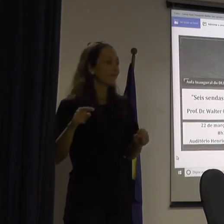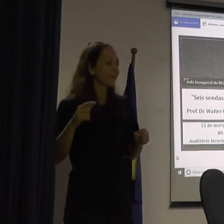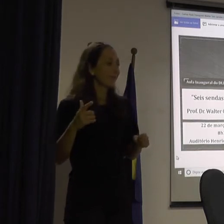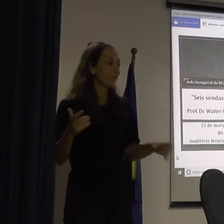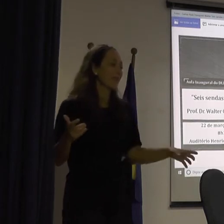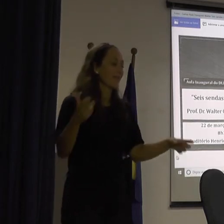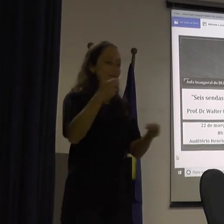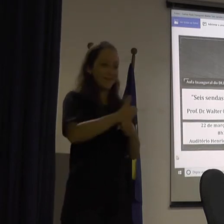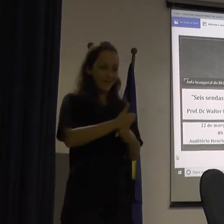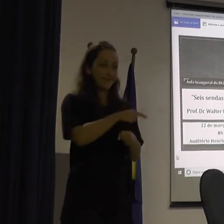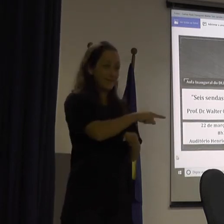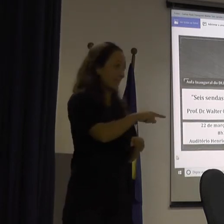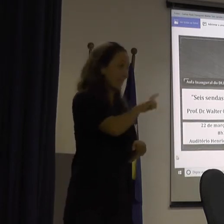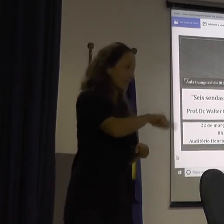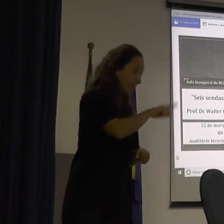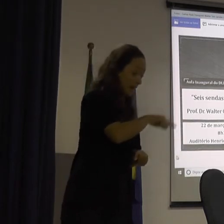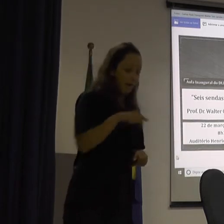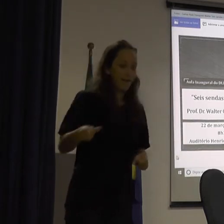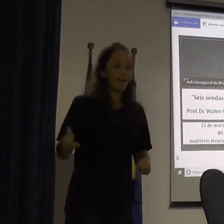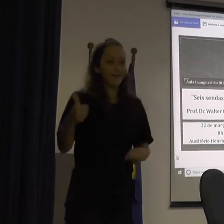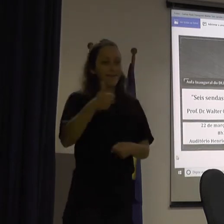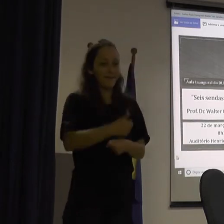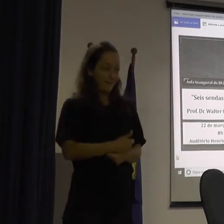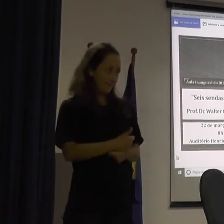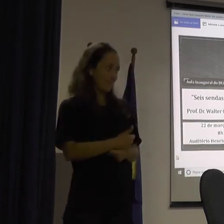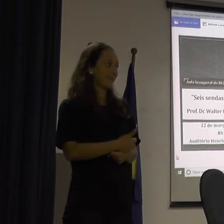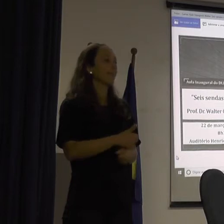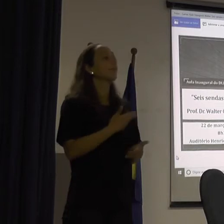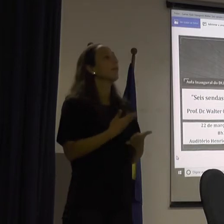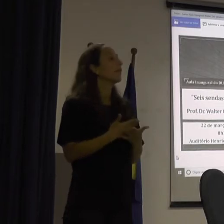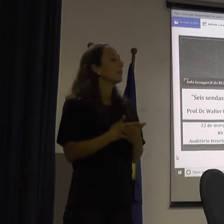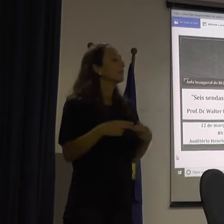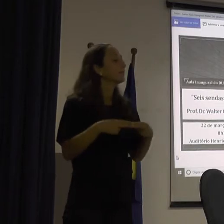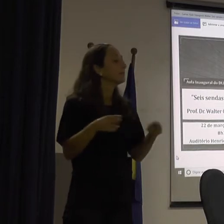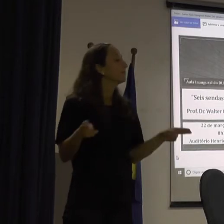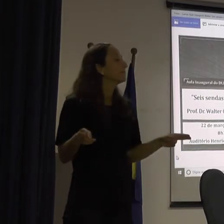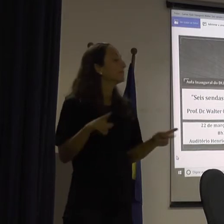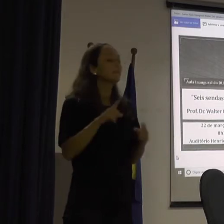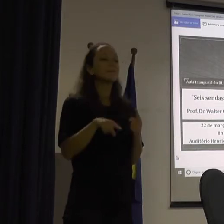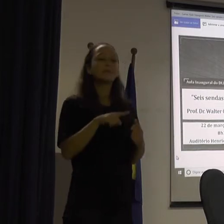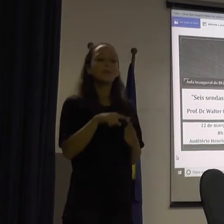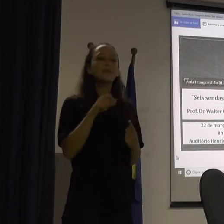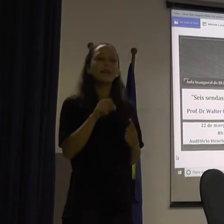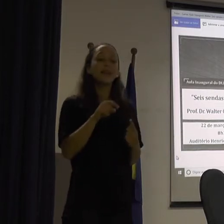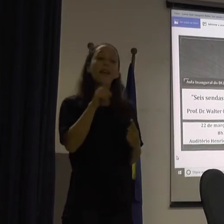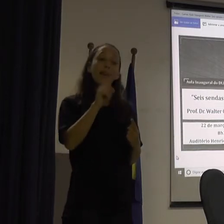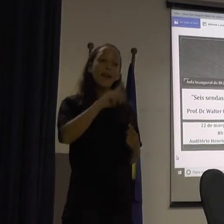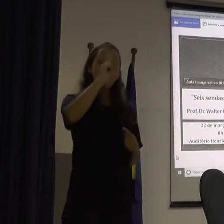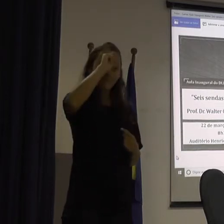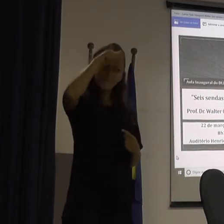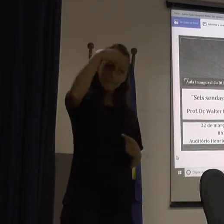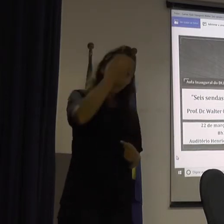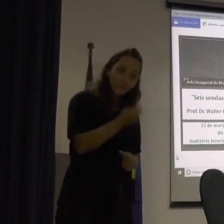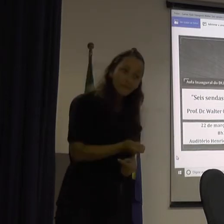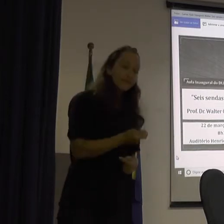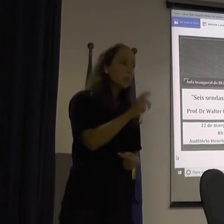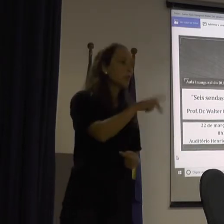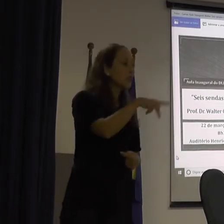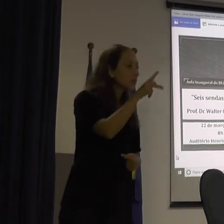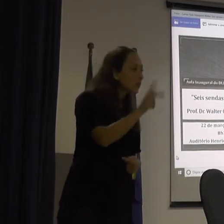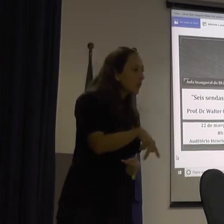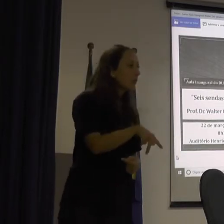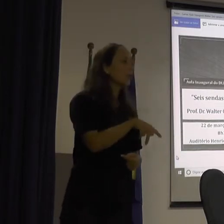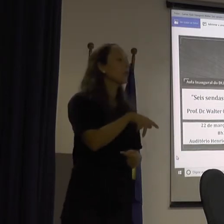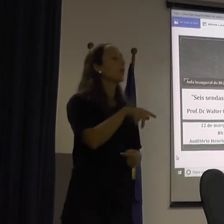E também, claro, a ideia da aula inaugural é uma homenagem aos professores e